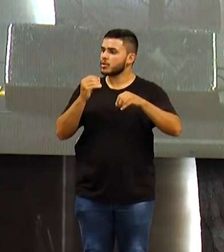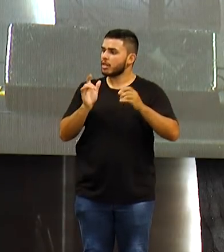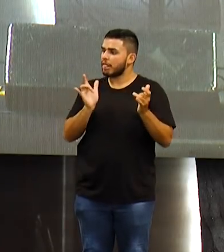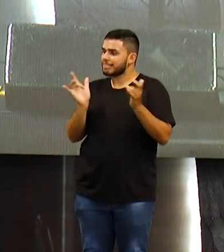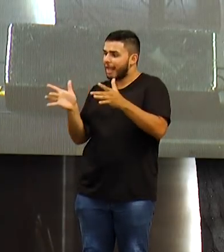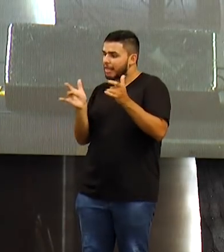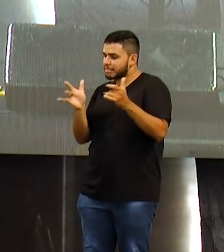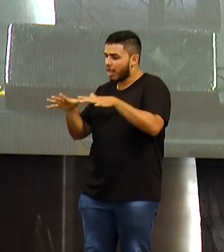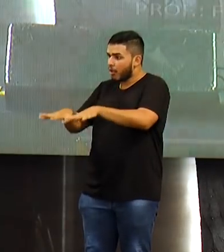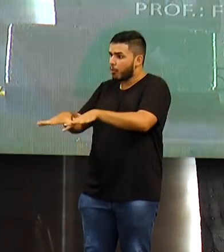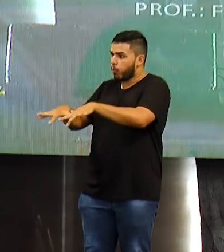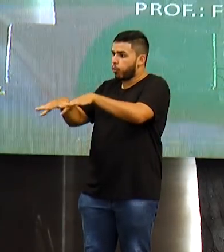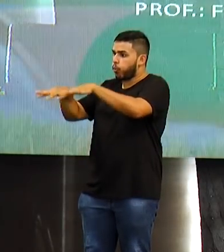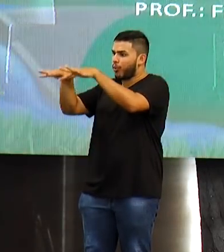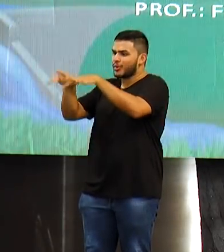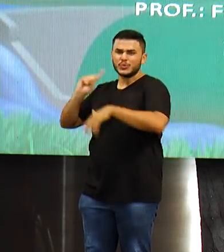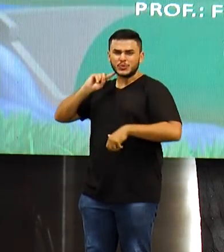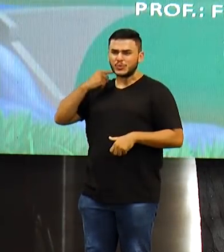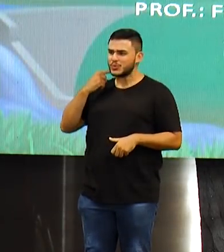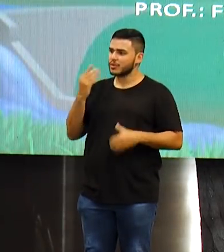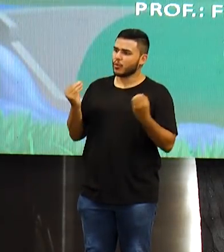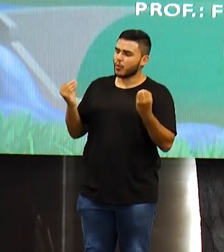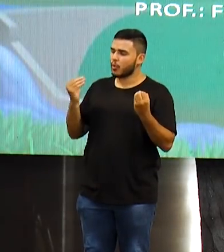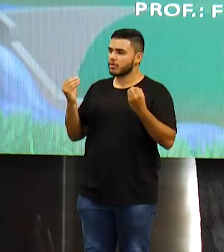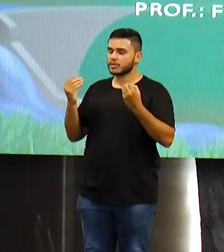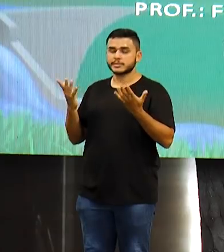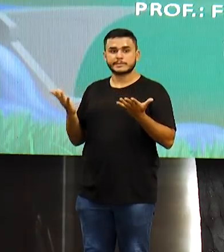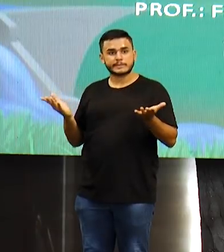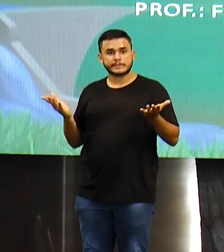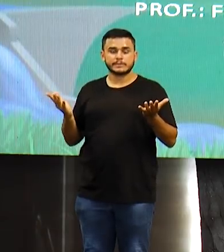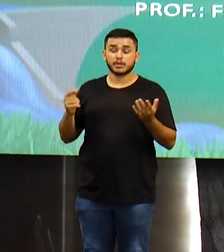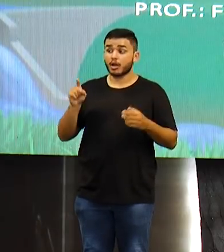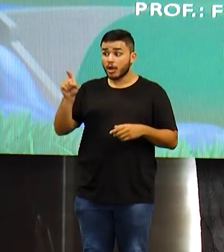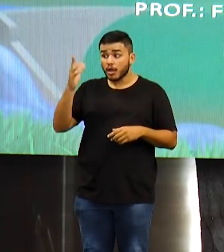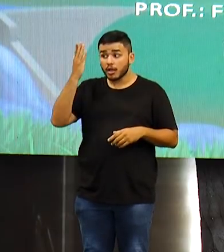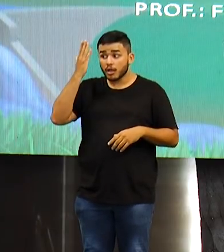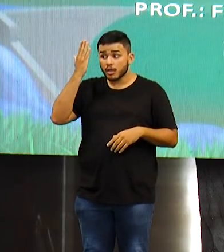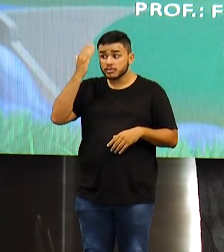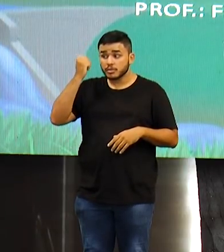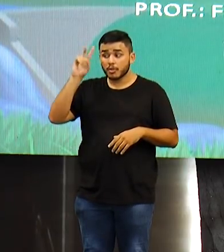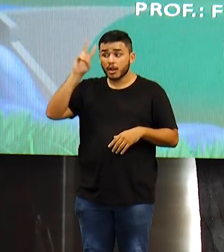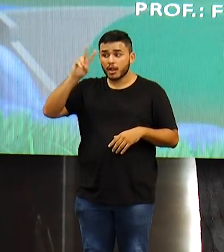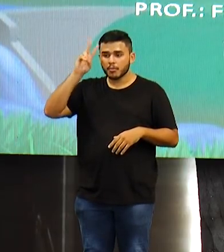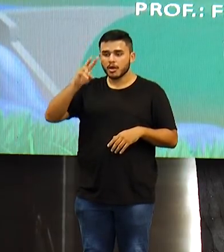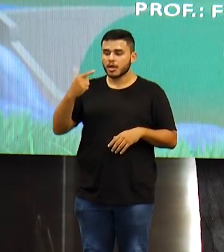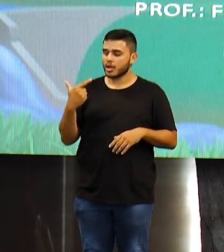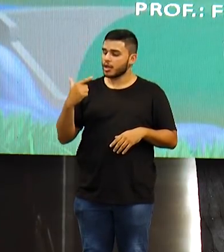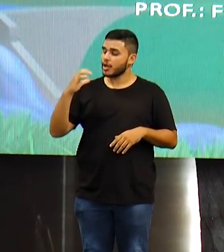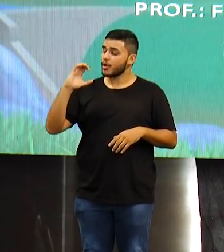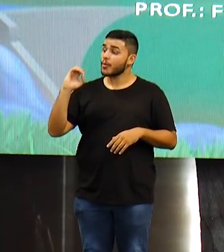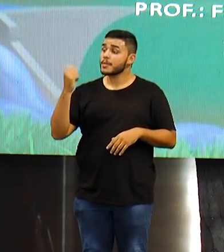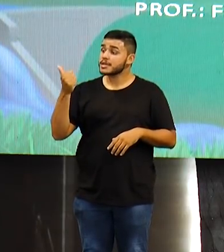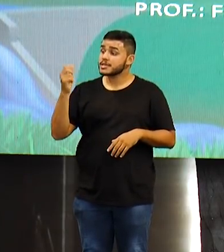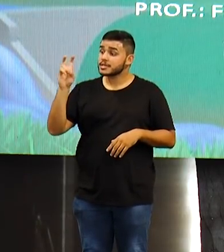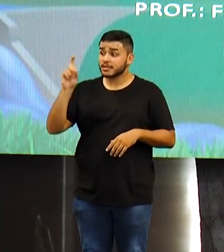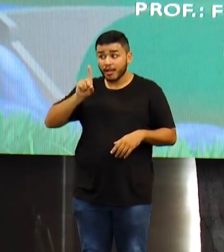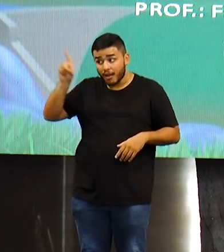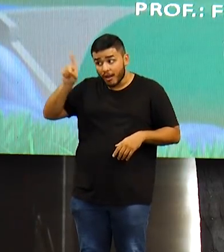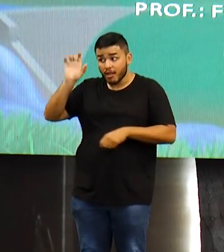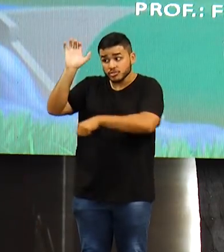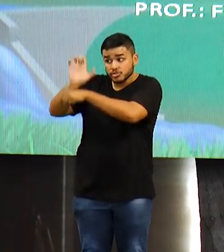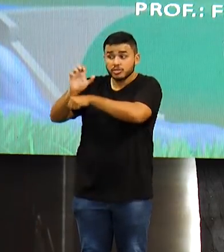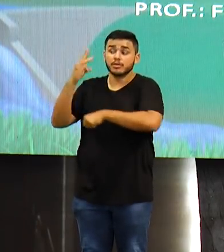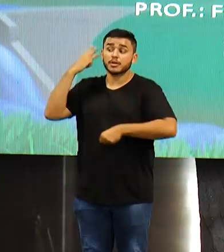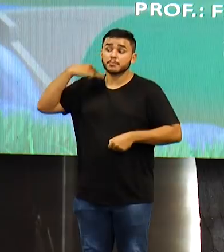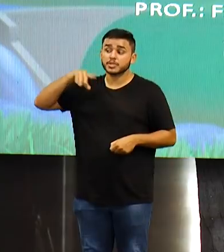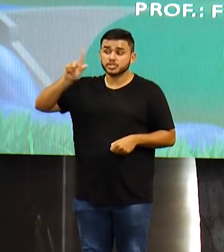questões ambientais. Porque não sei se vocês lembram, mas em novembro de 2015, também em Minas Gerais,